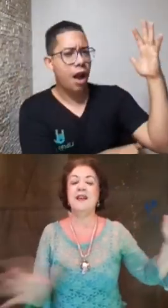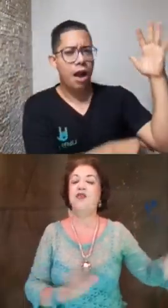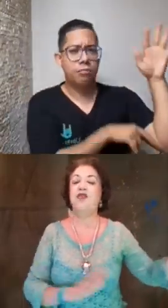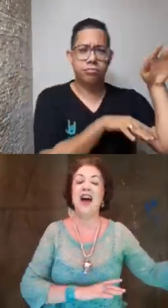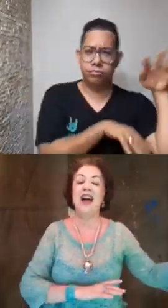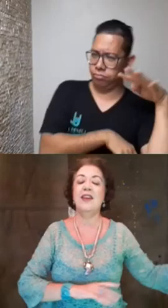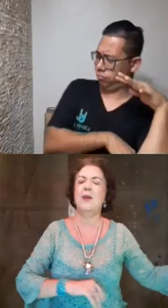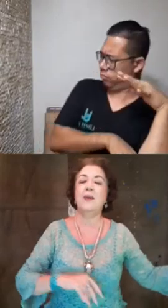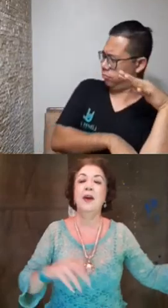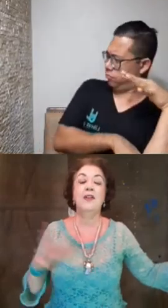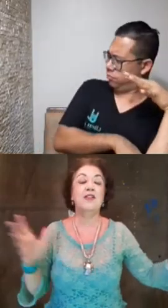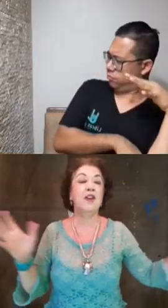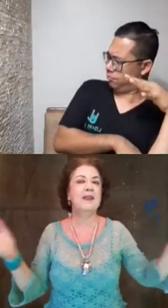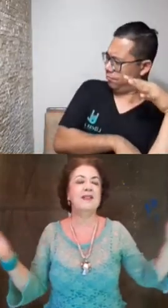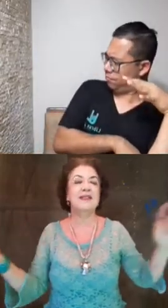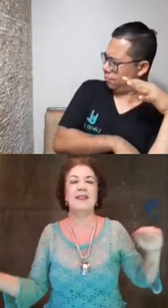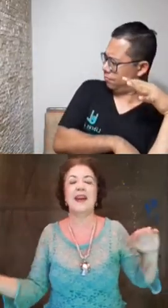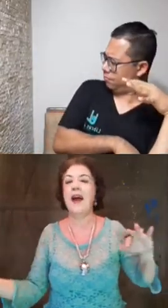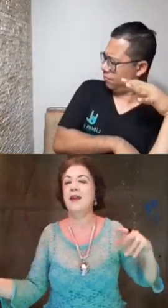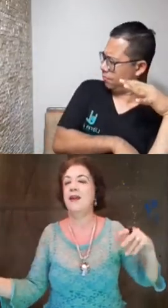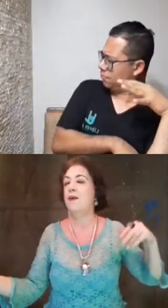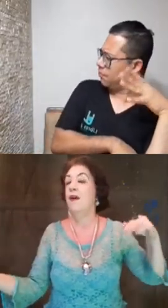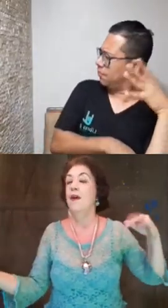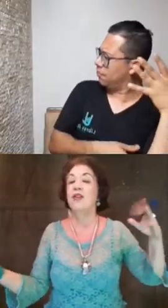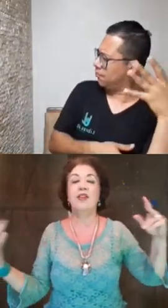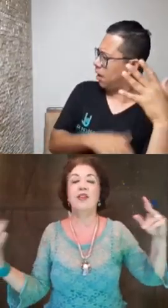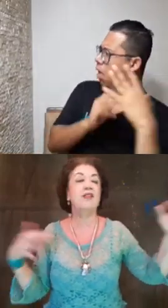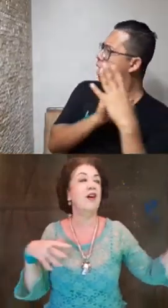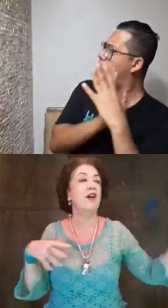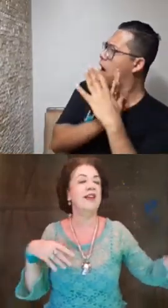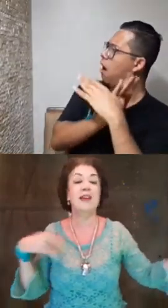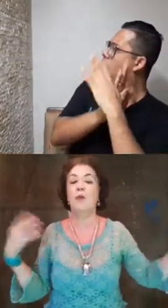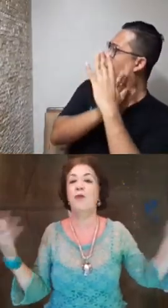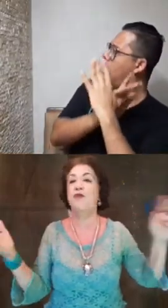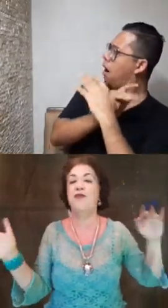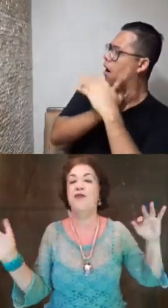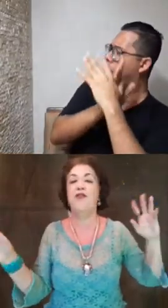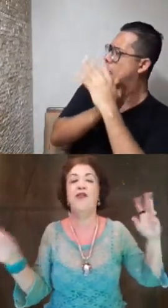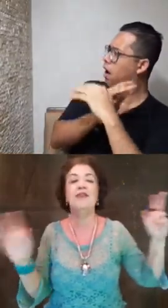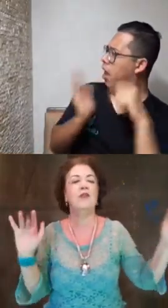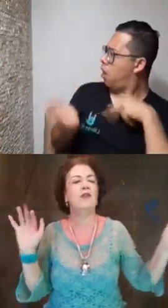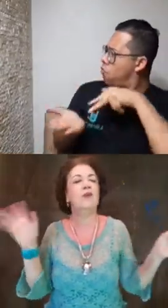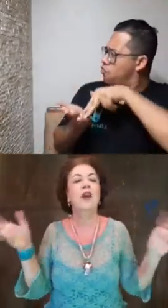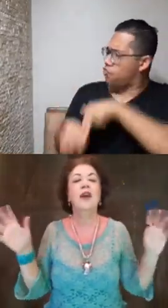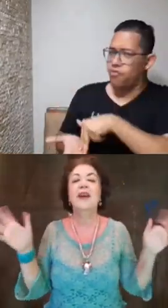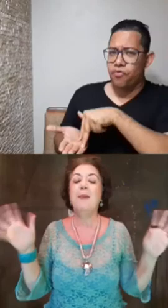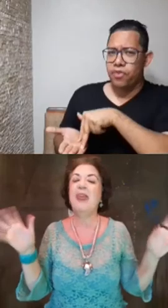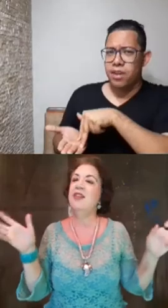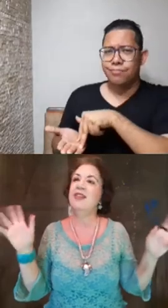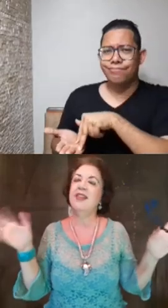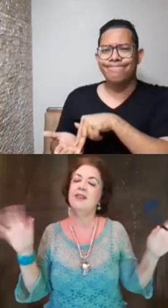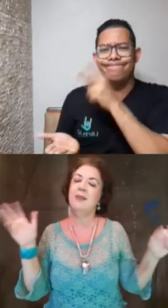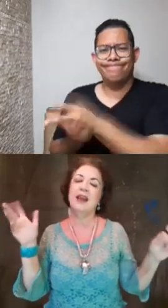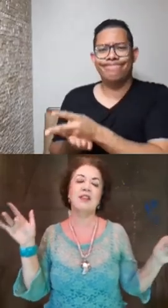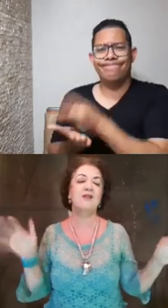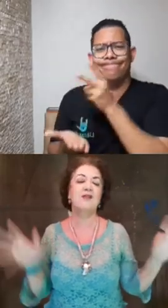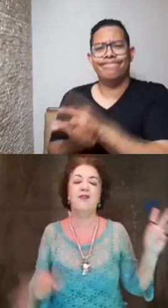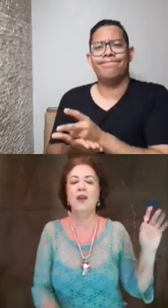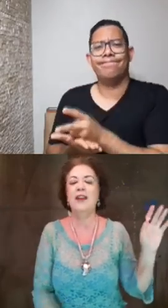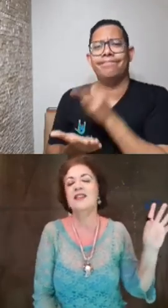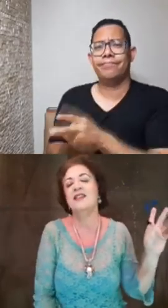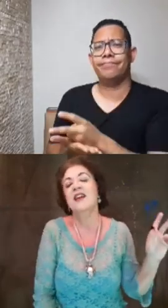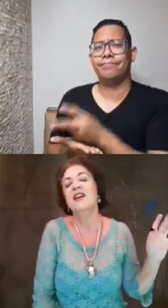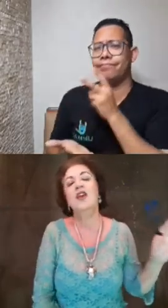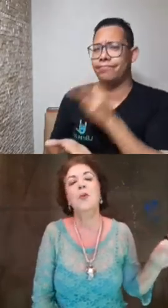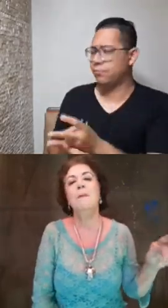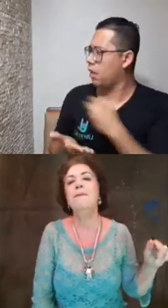Daqui não saio, só me distraio, só recebo um vento que balança as minhas